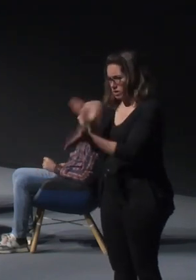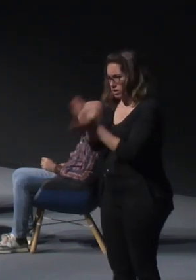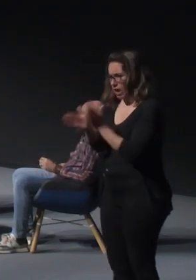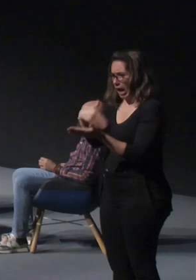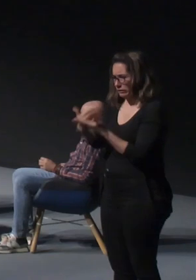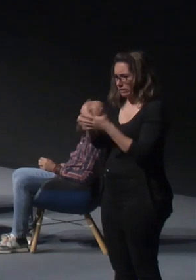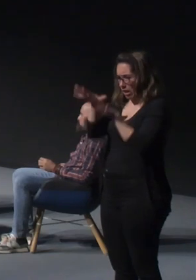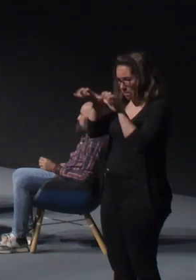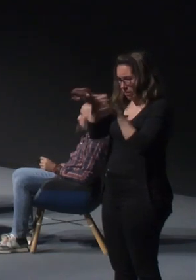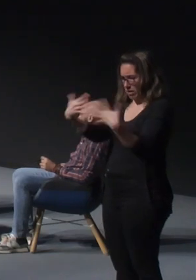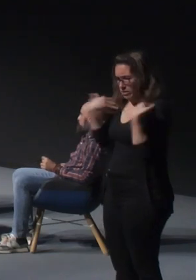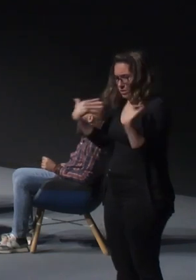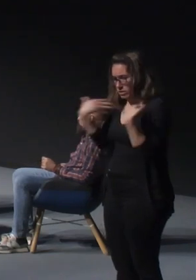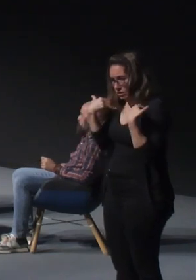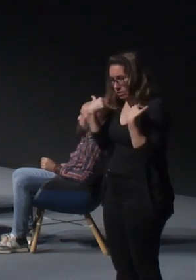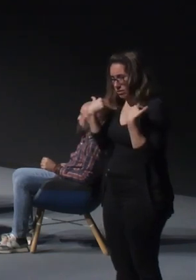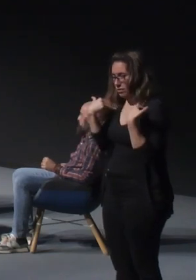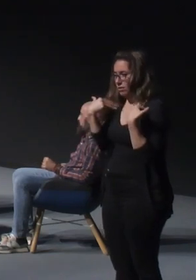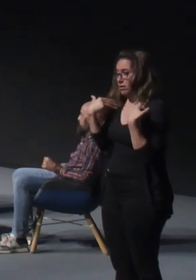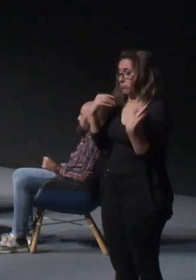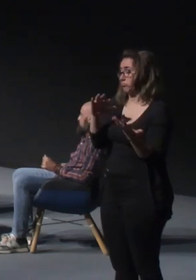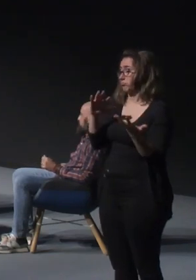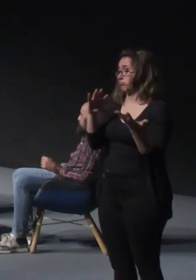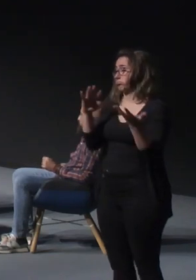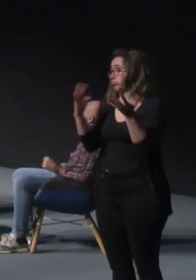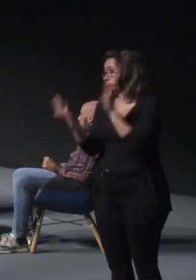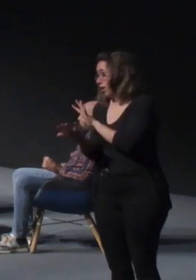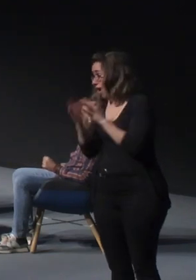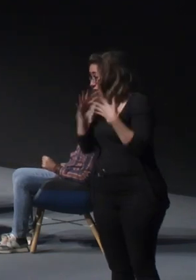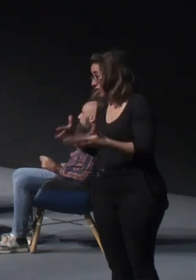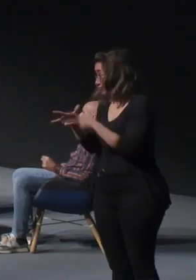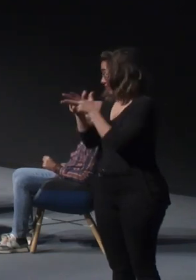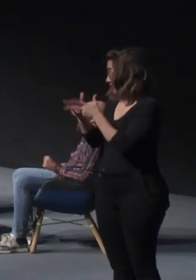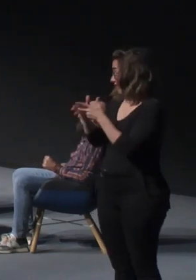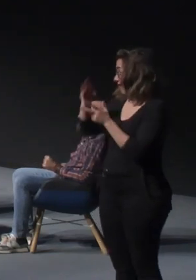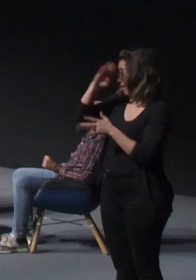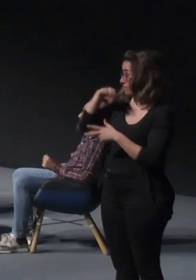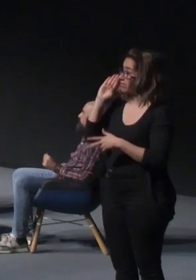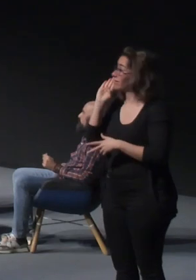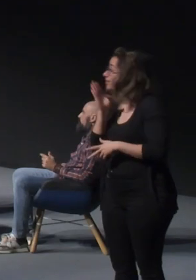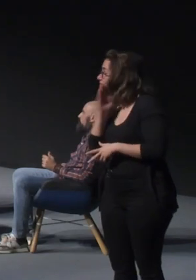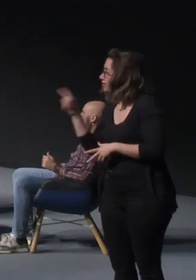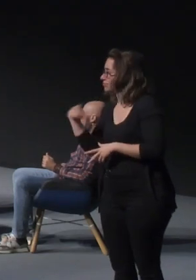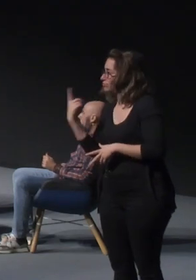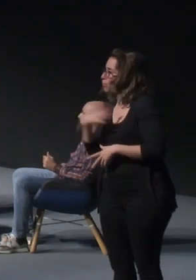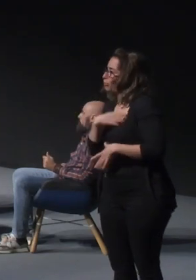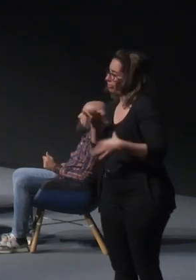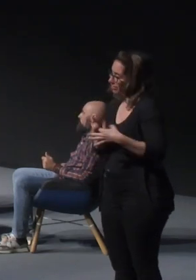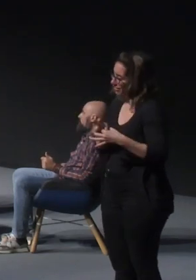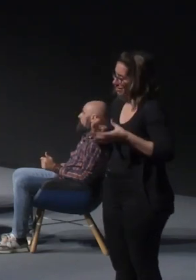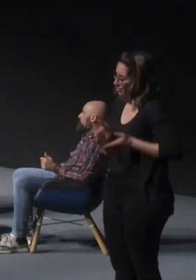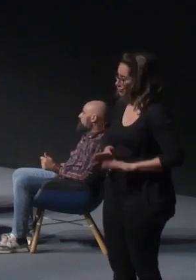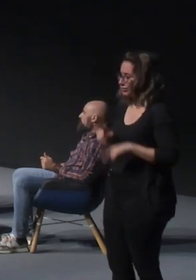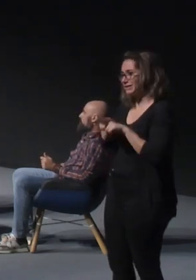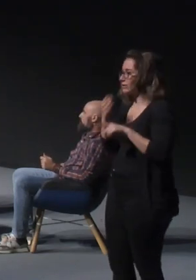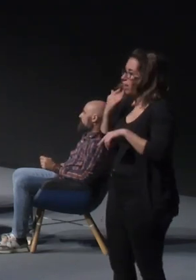en la que los padres y las madres, los aitas y amás, pueden llegar a ser los mejores amigos de sus hijos.